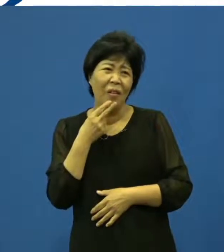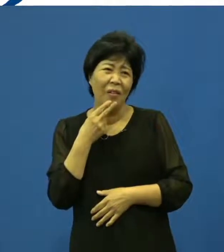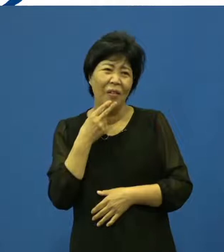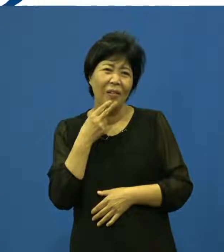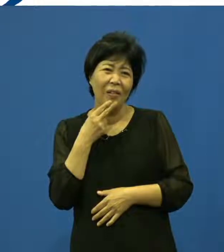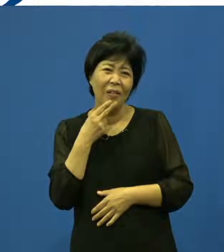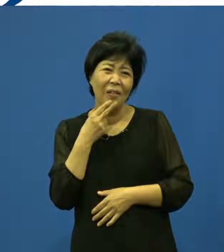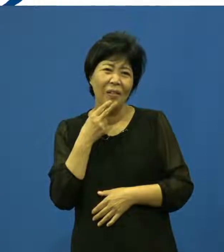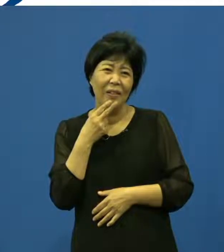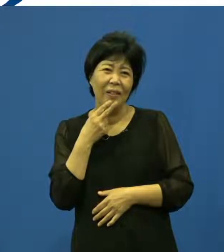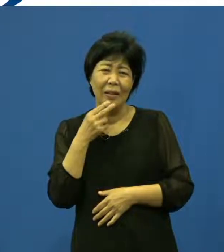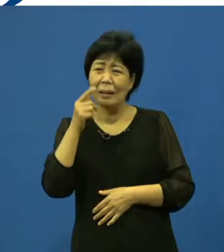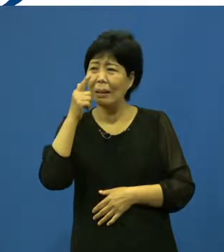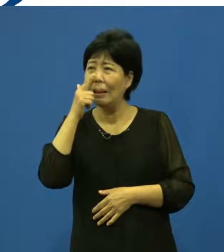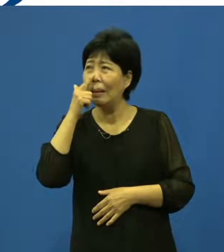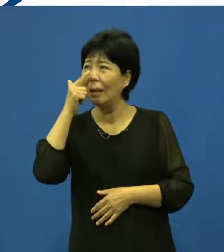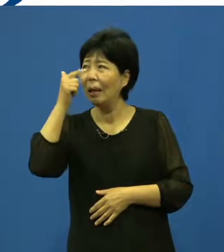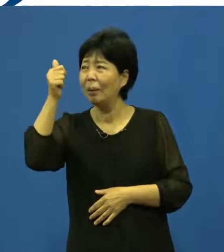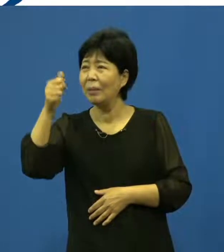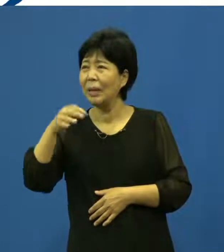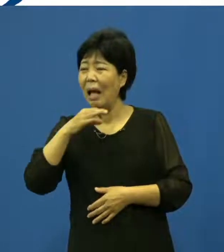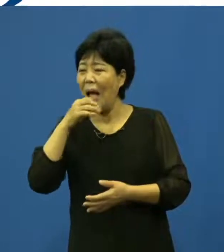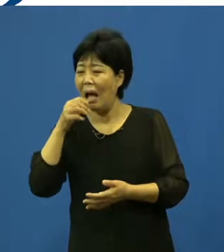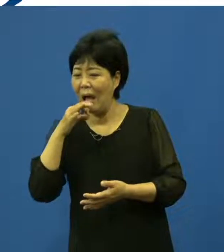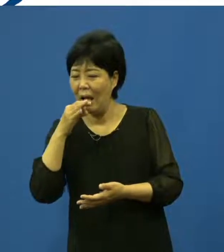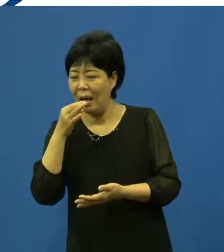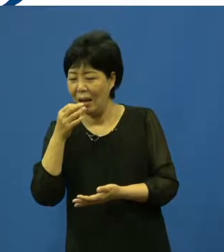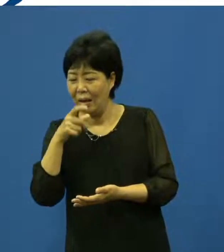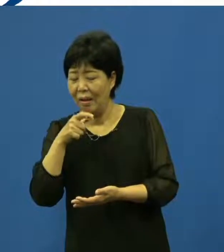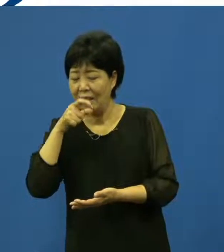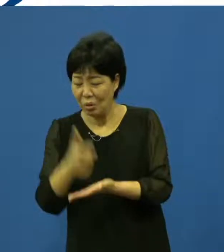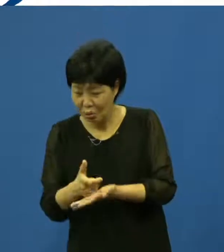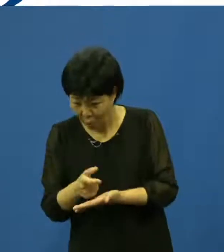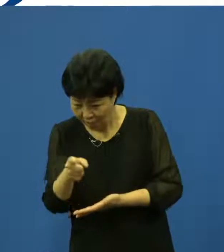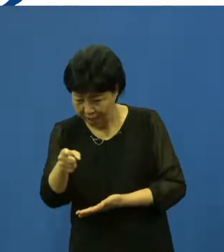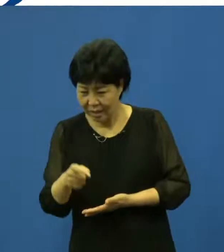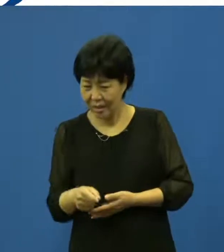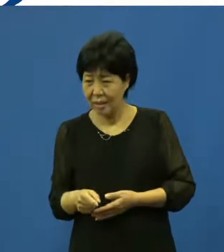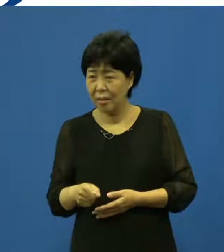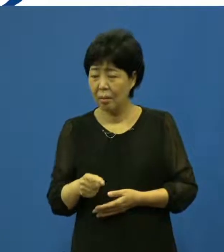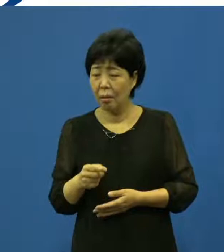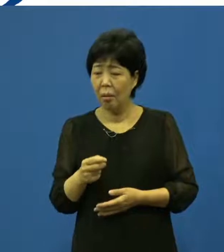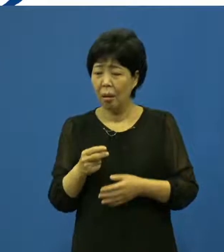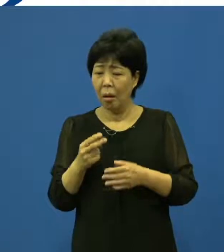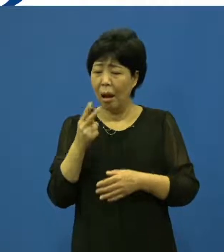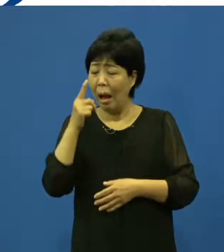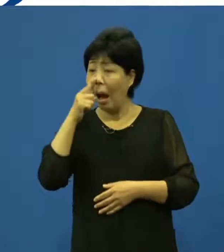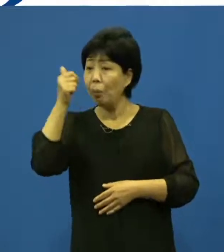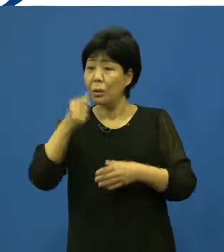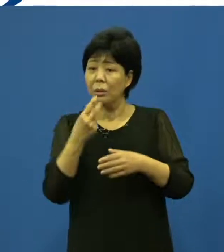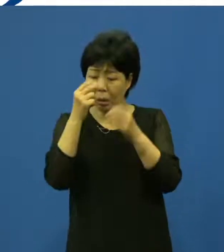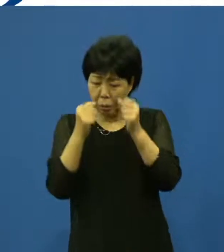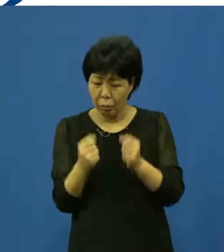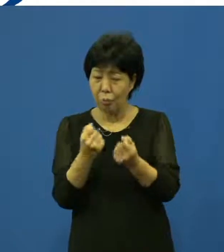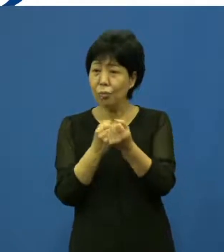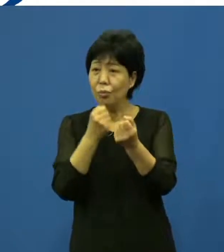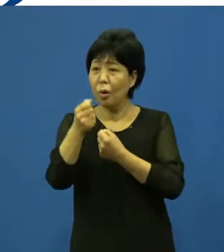그냥 살아있는 아버지에게 유산을 달라고 해서 아버지 빨리 죽으라는 얘기와 같은 행동을 하는 것입니다.